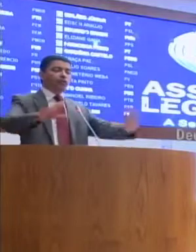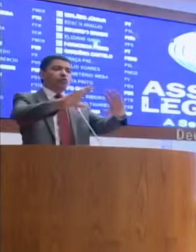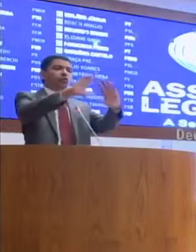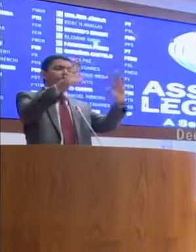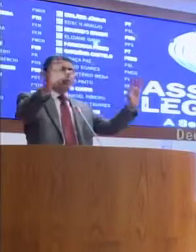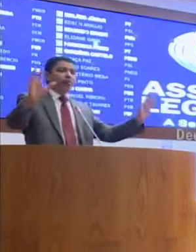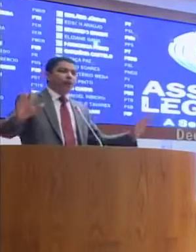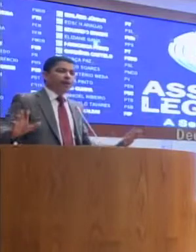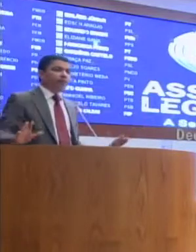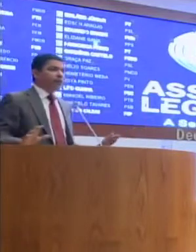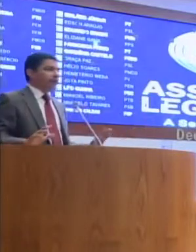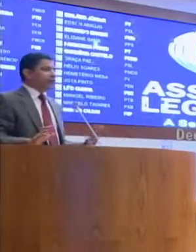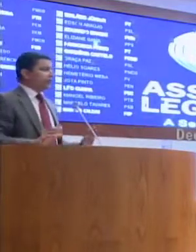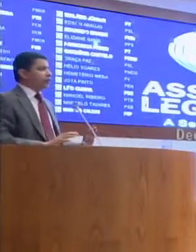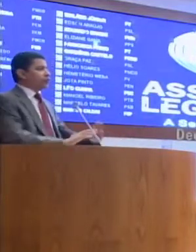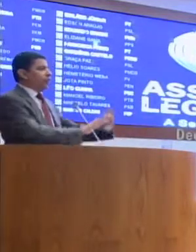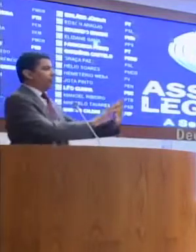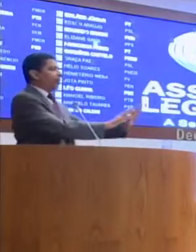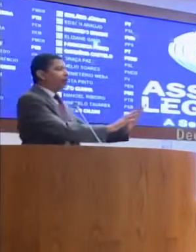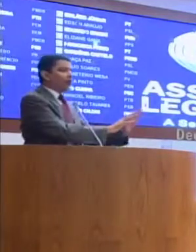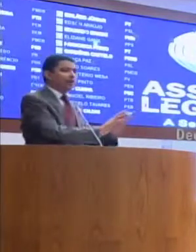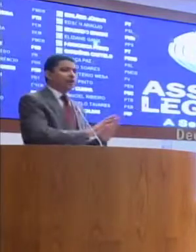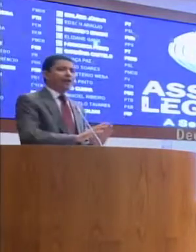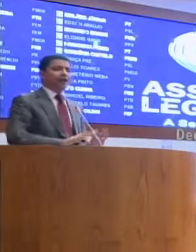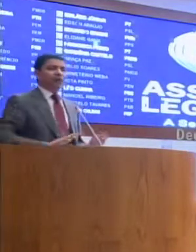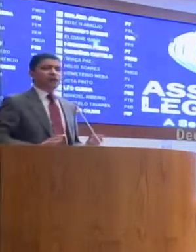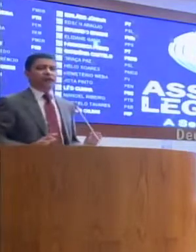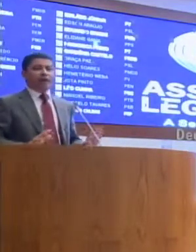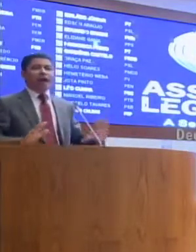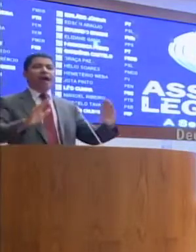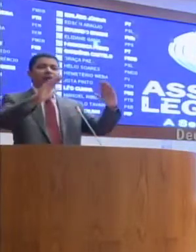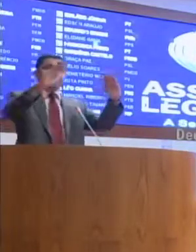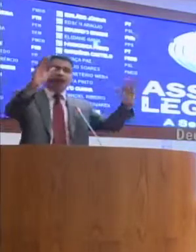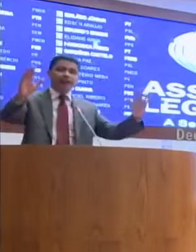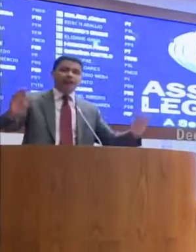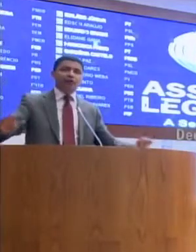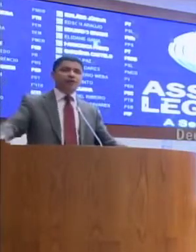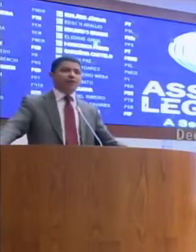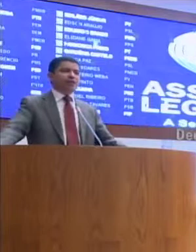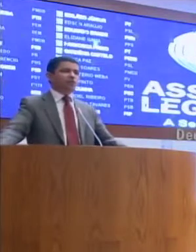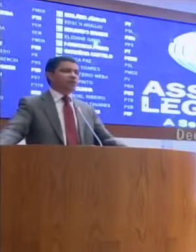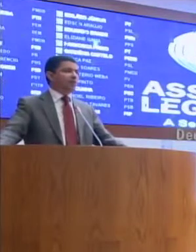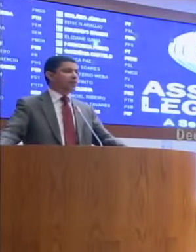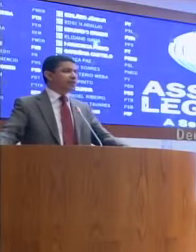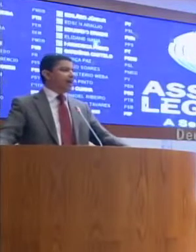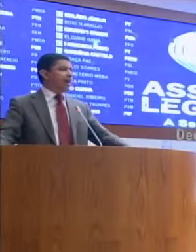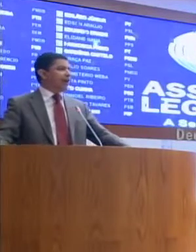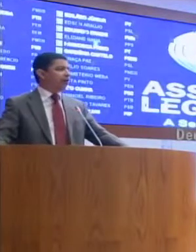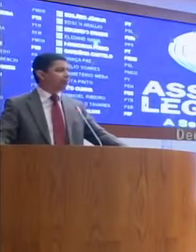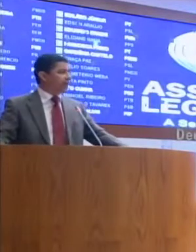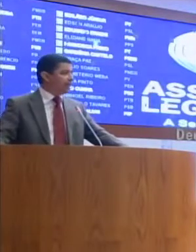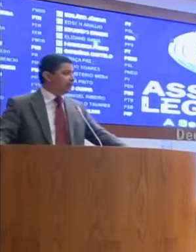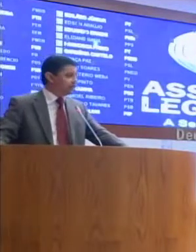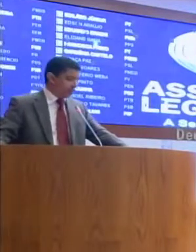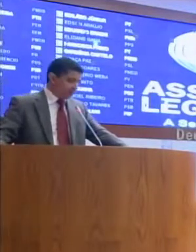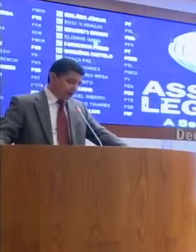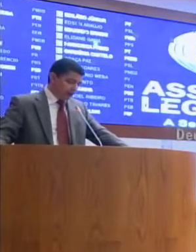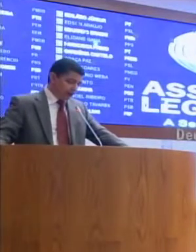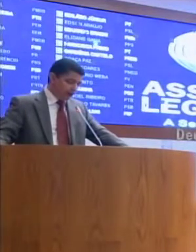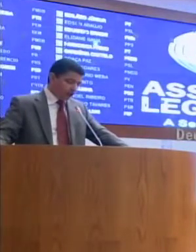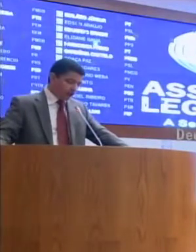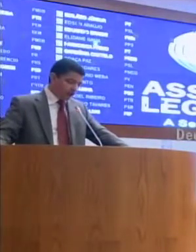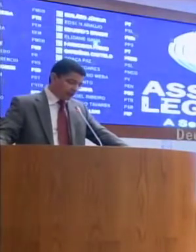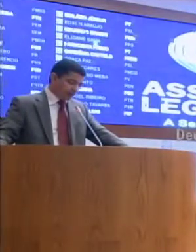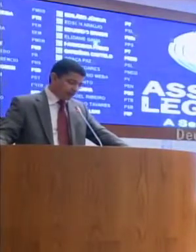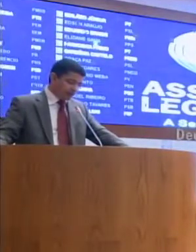Tudo isso, facilmente a polícia vai identificar e vai talvez responsabilizar a OAB,